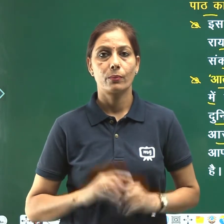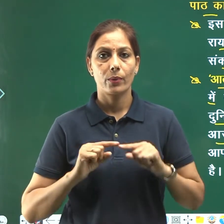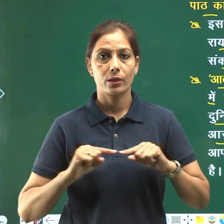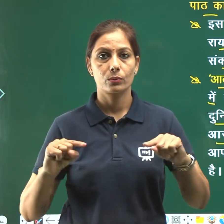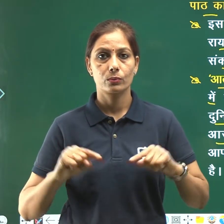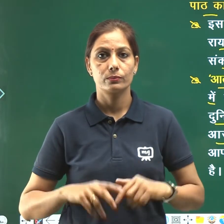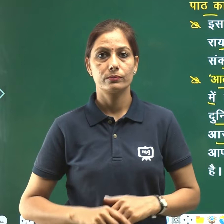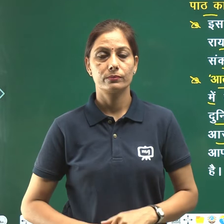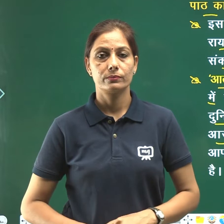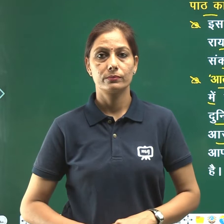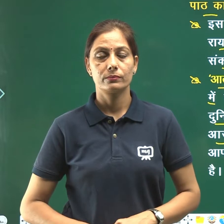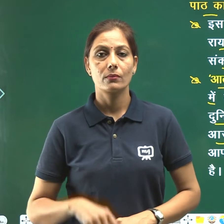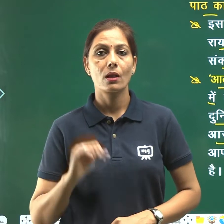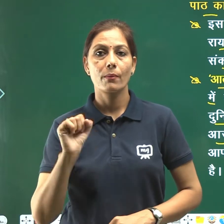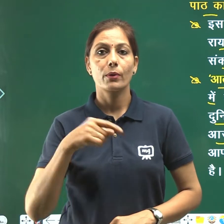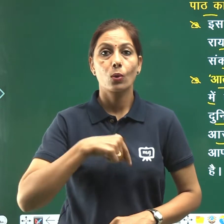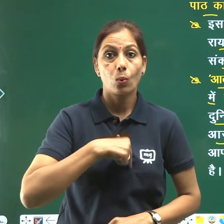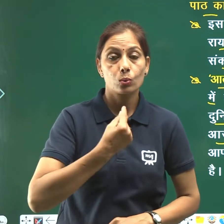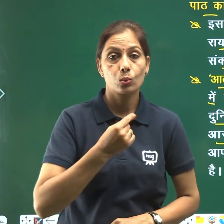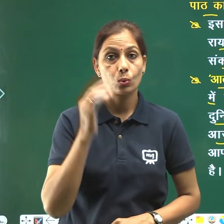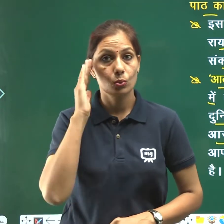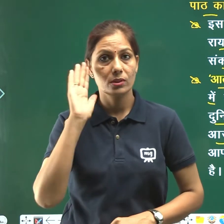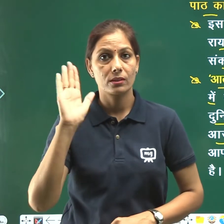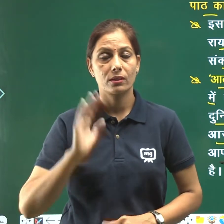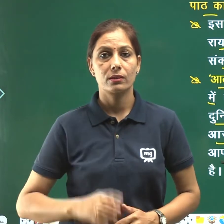परंतु अपने आप को जानना